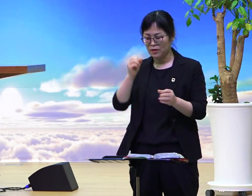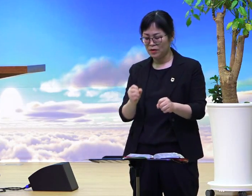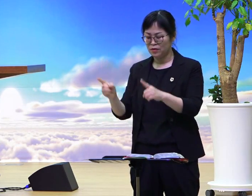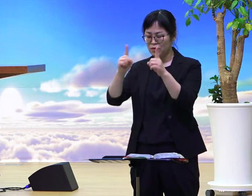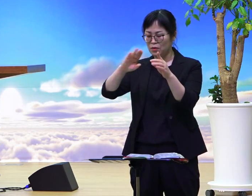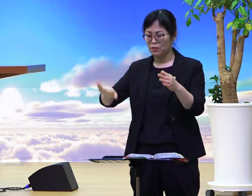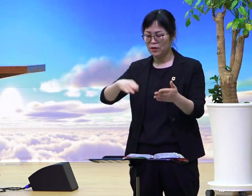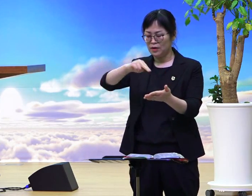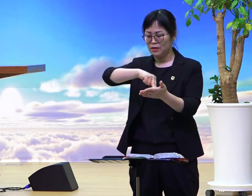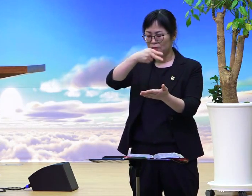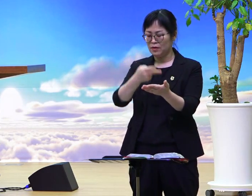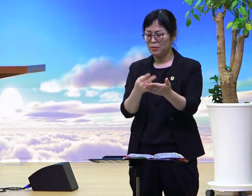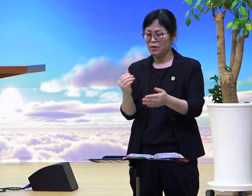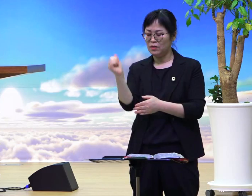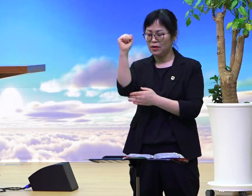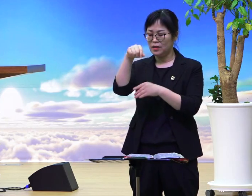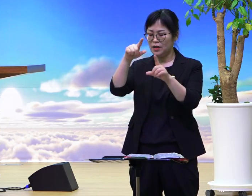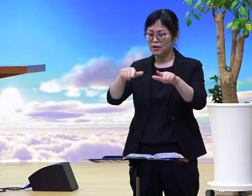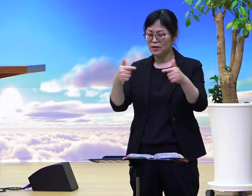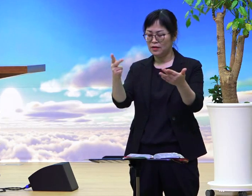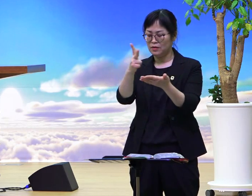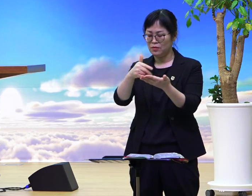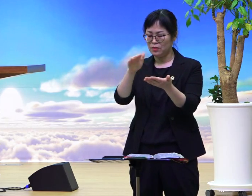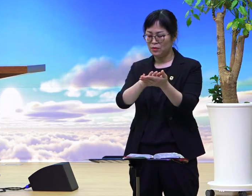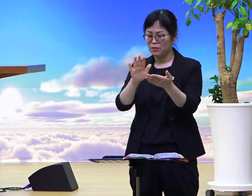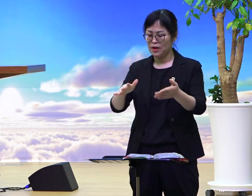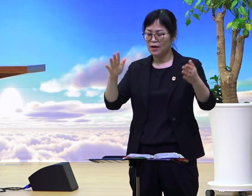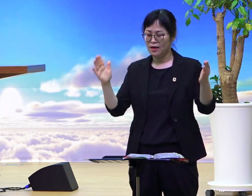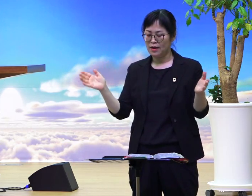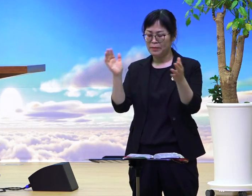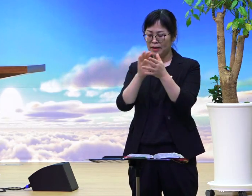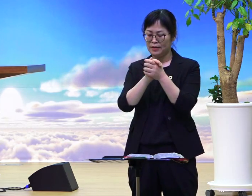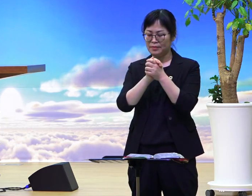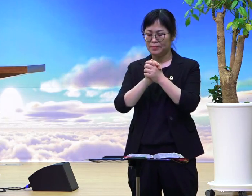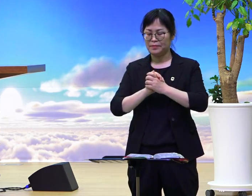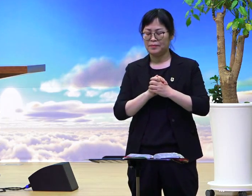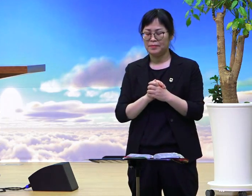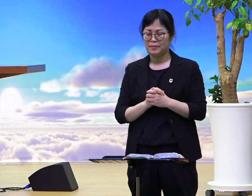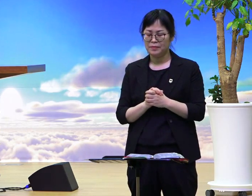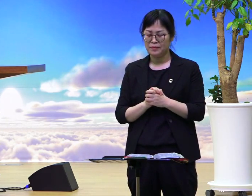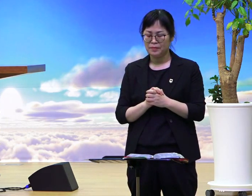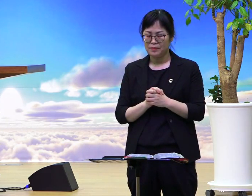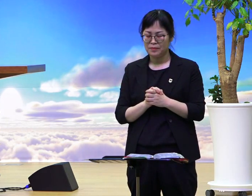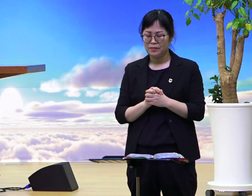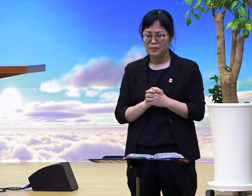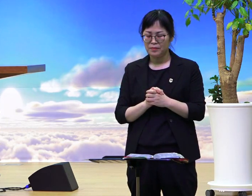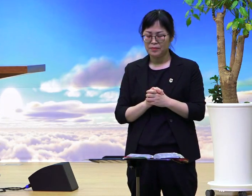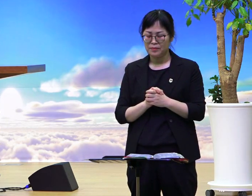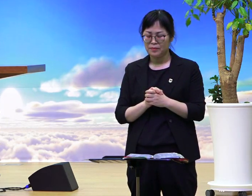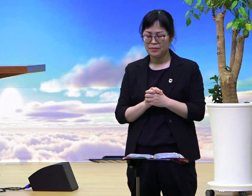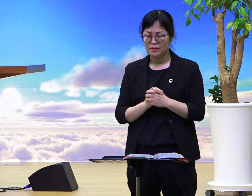우리의 실족함을 허락하지 아니하시는 주시로다. 아멘.